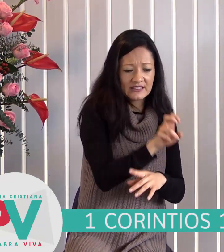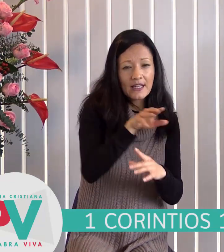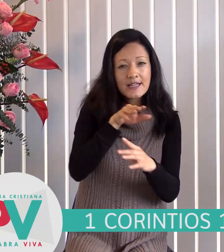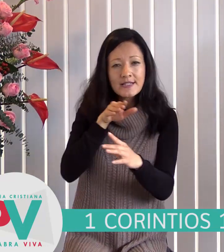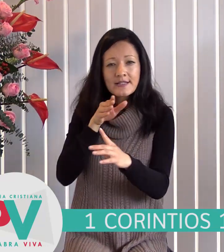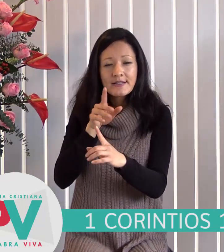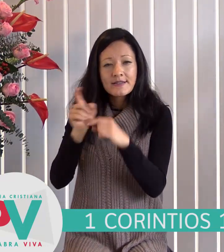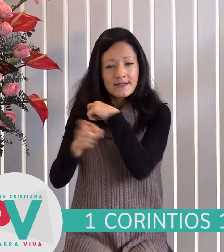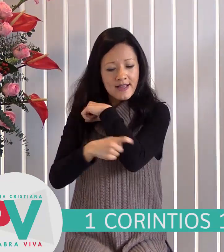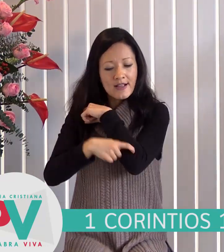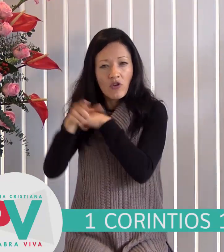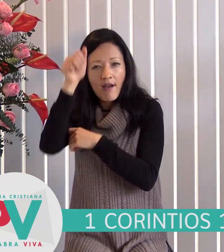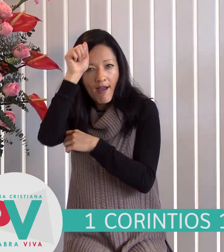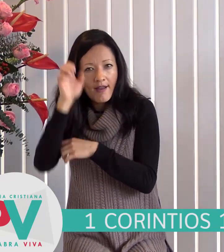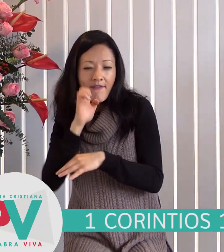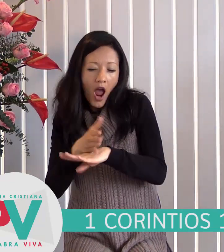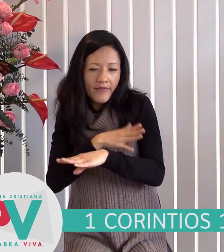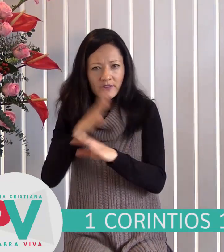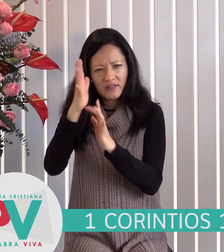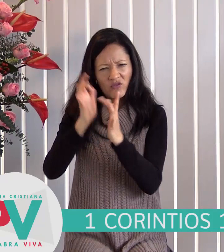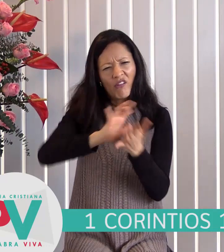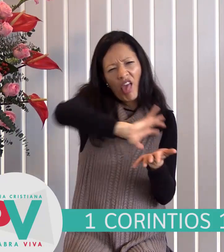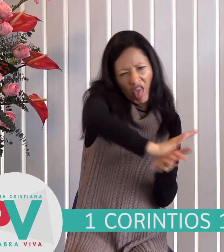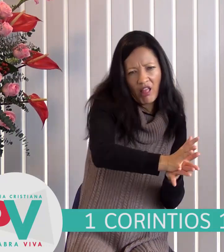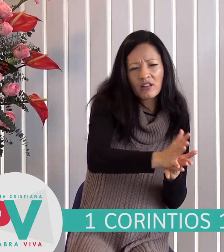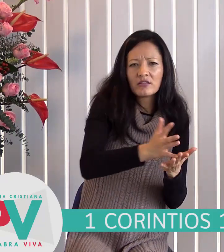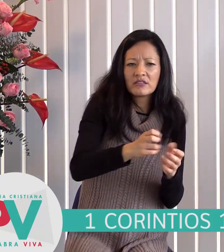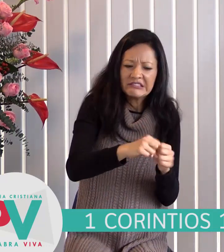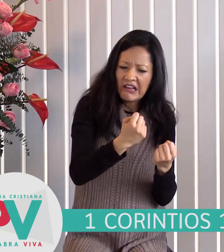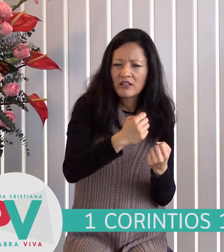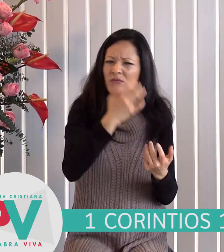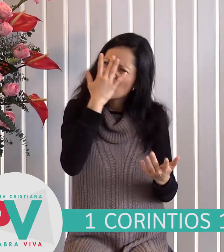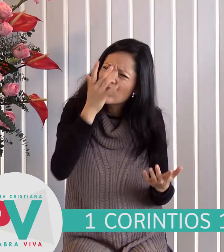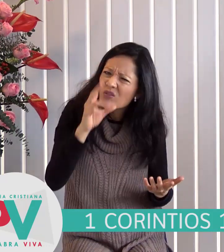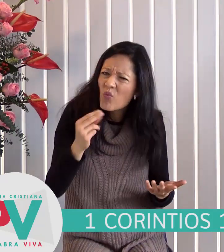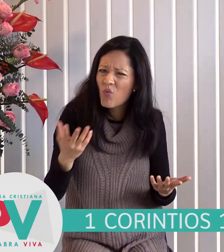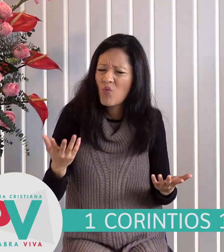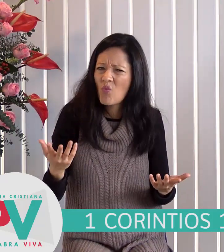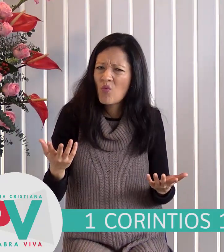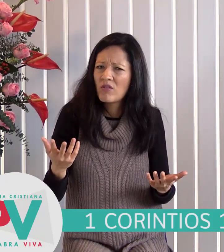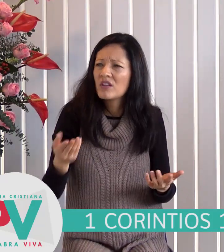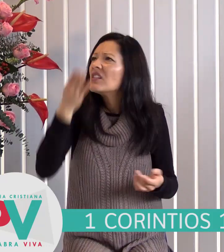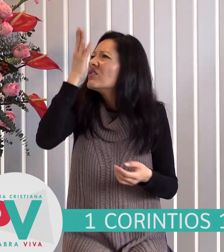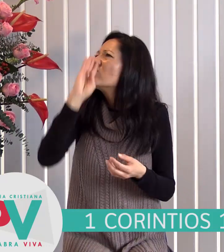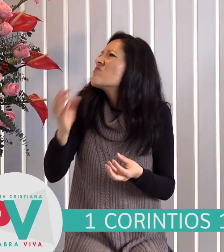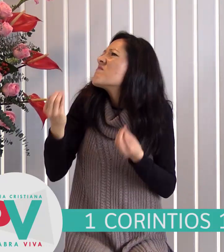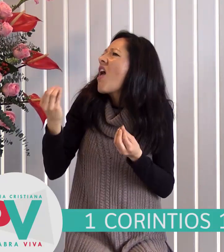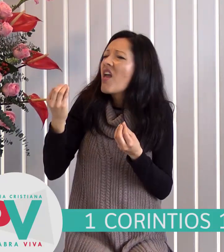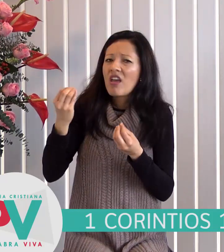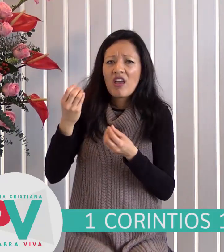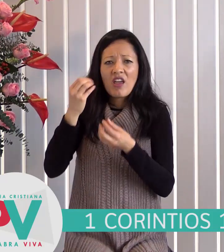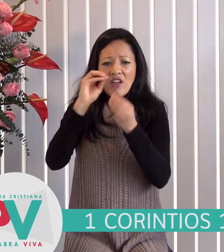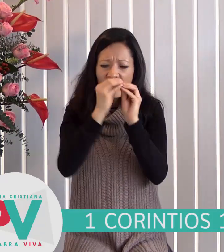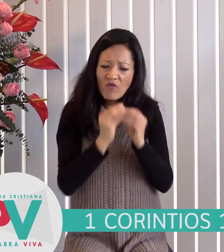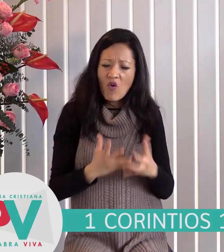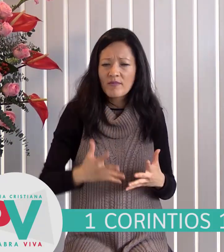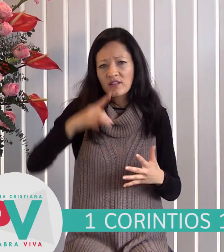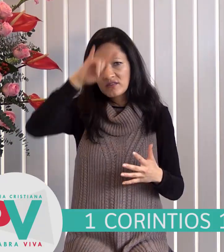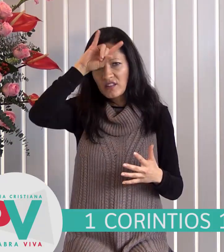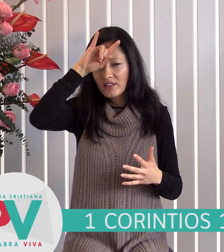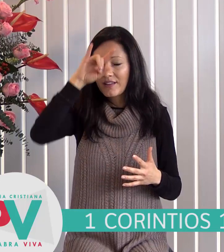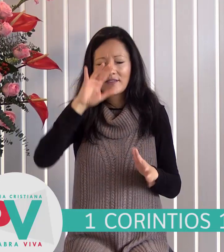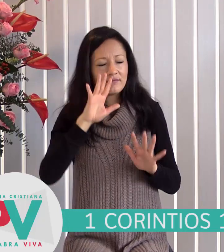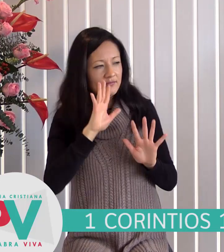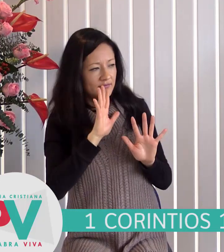y Eva? Es más, si miramos un poquito atrás, Dios ¿para qué creó a Satanás? Pero es que Dios no